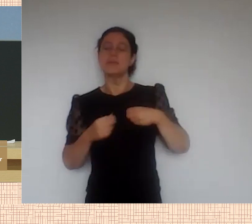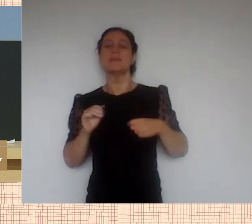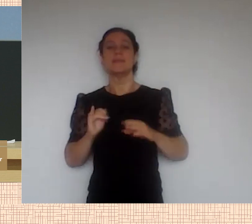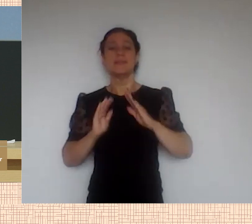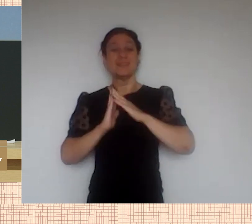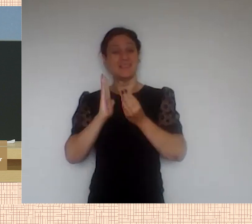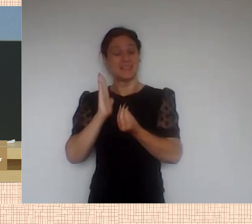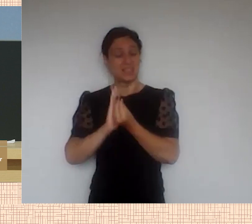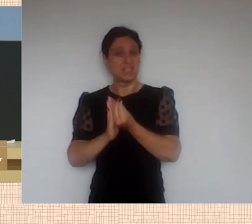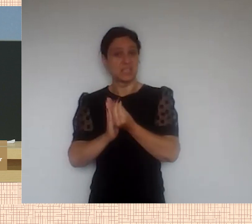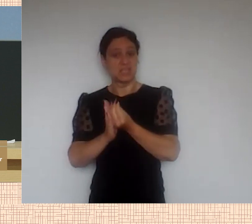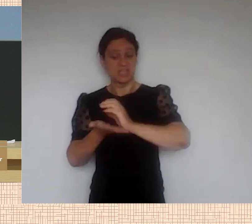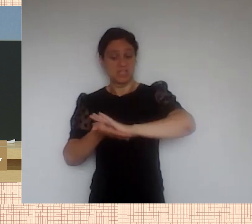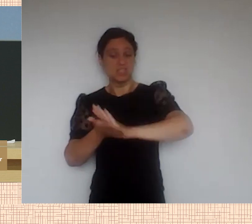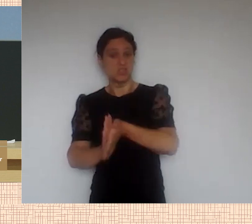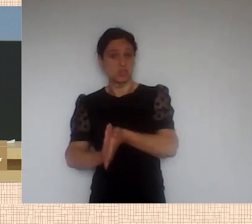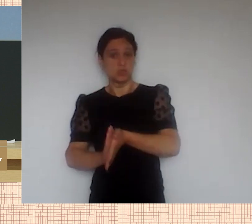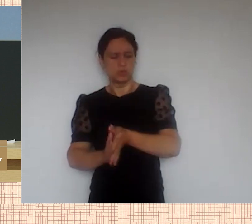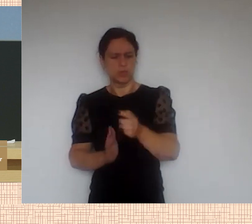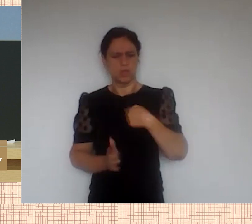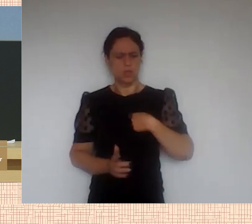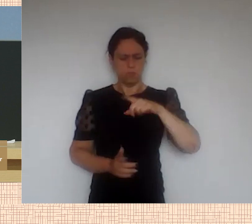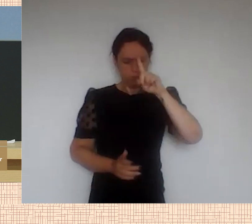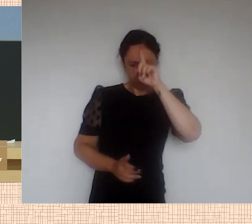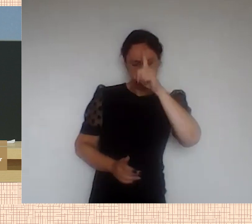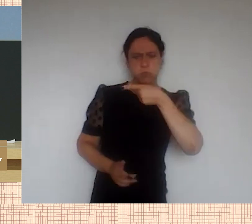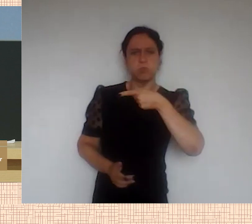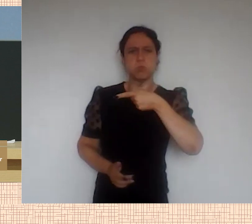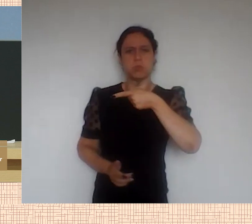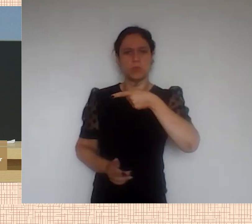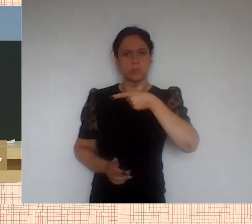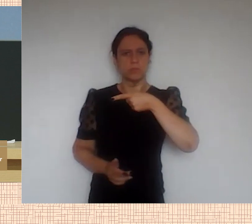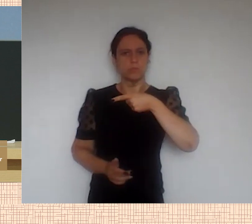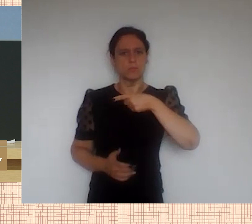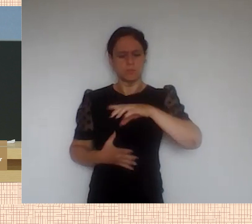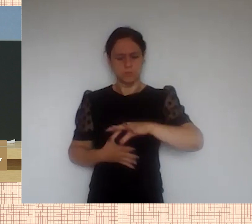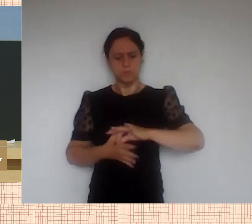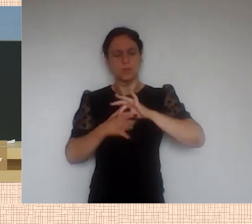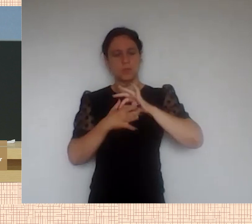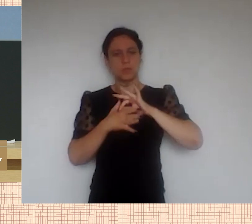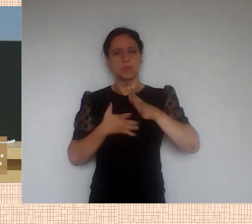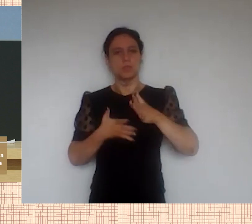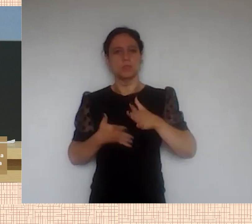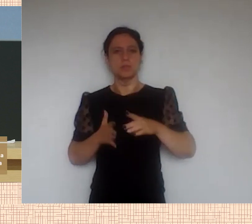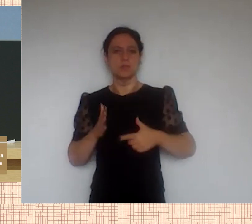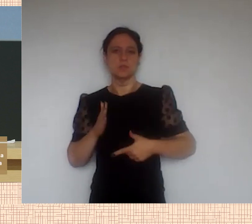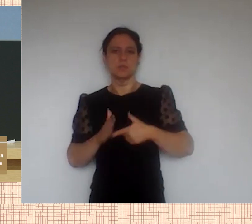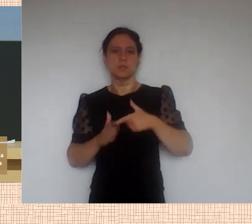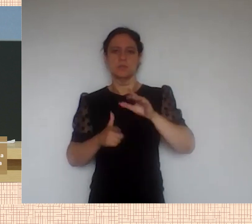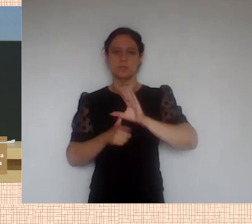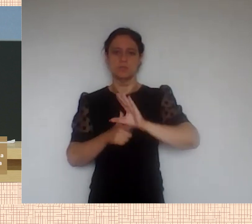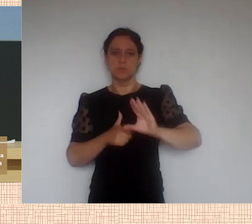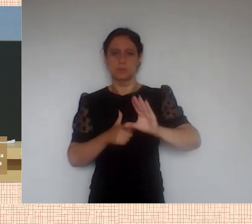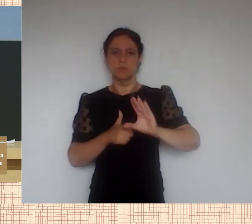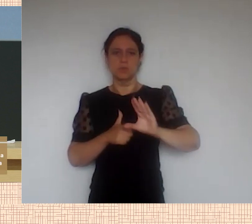né? 2 Coríntios 13, versículo 10. Portanto escrevo estas